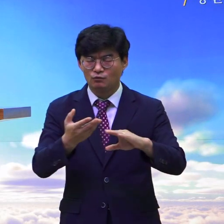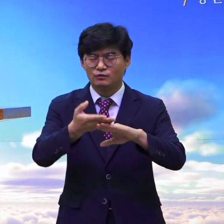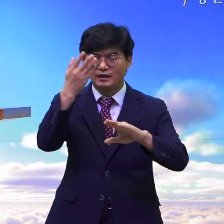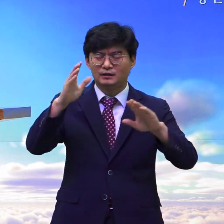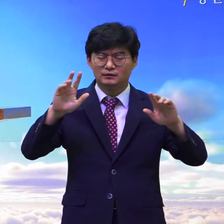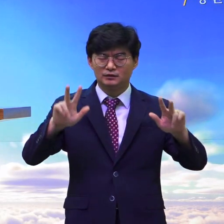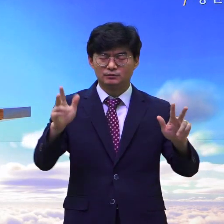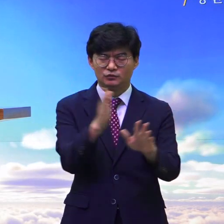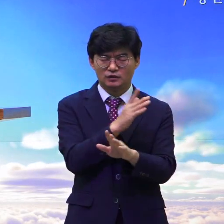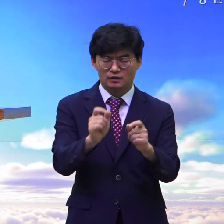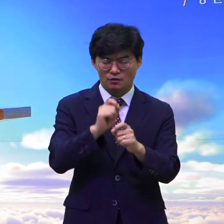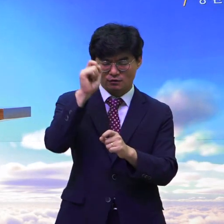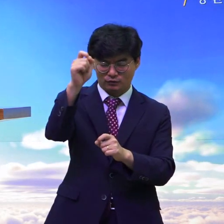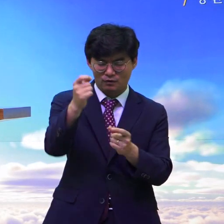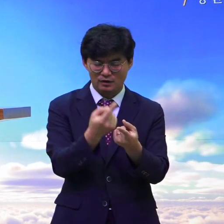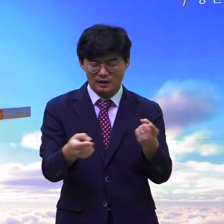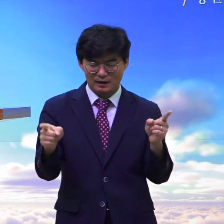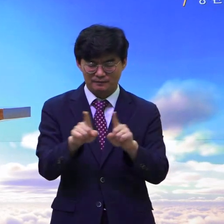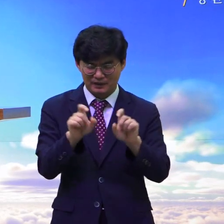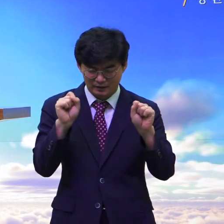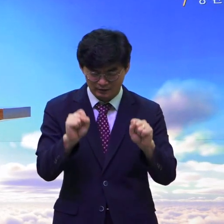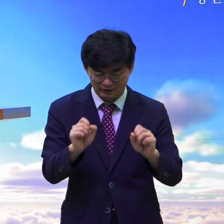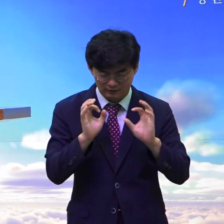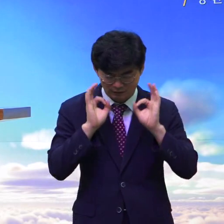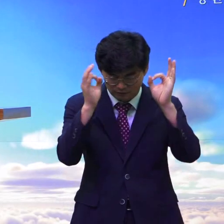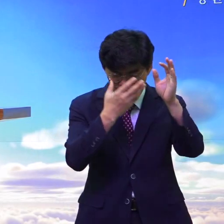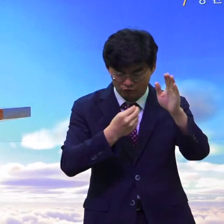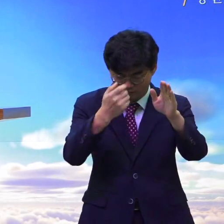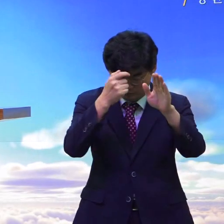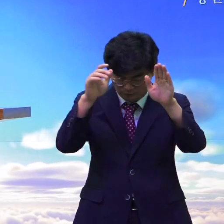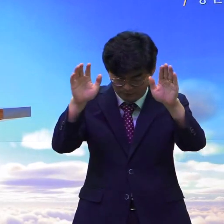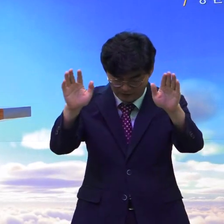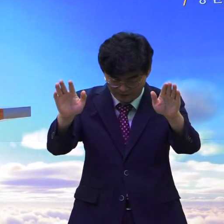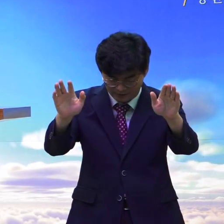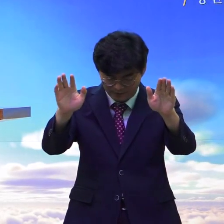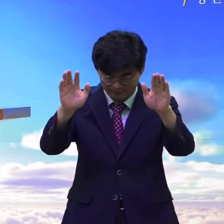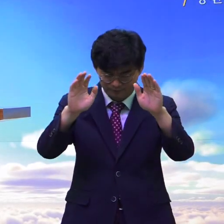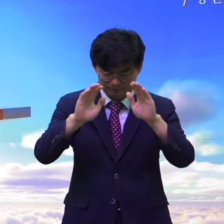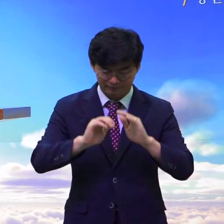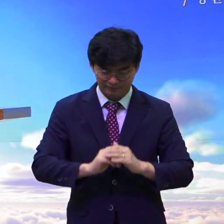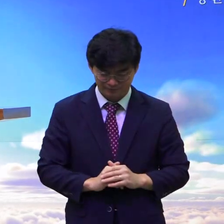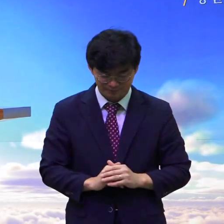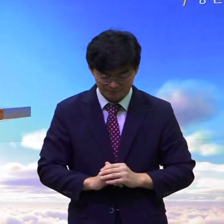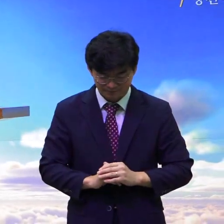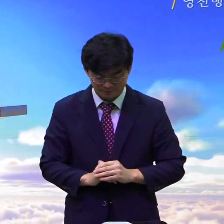지금부터 영원토록 함께 계시기를 간절히 축원하옵나이다. 아멘.